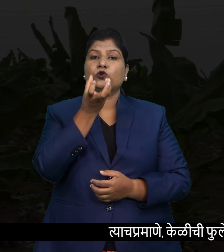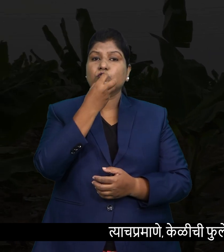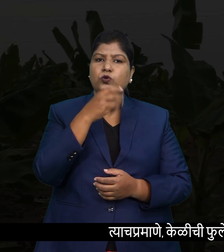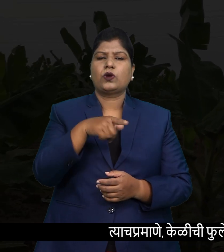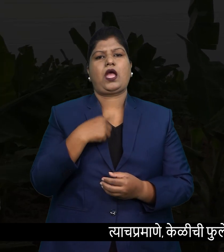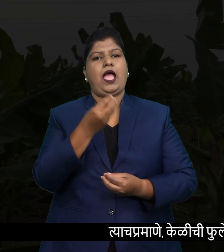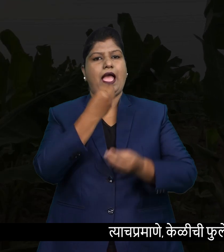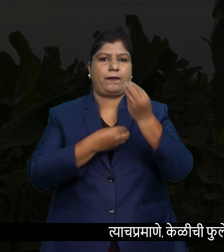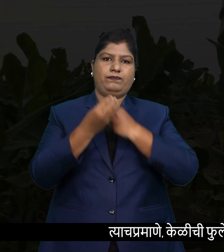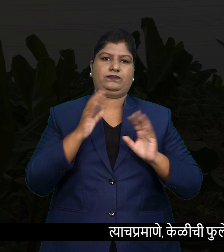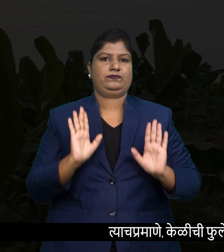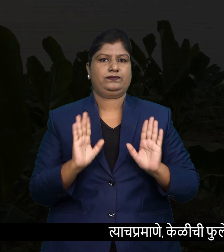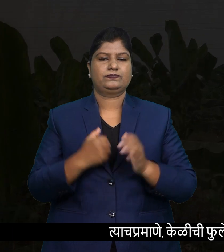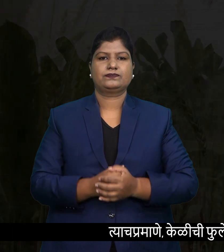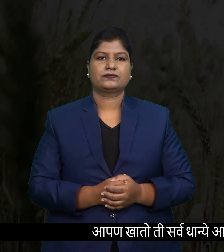असतात.